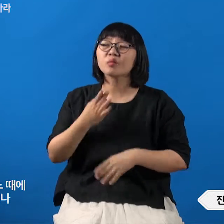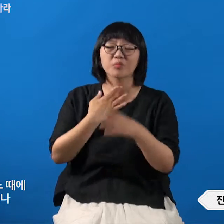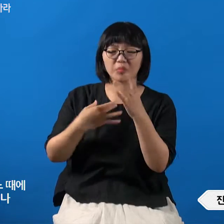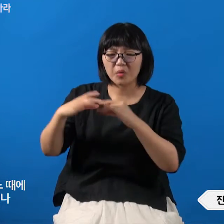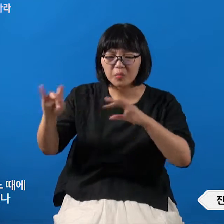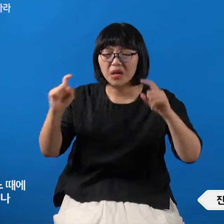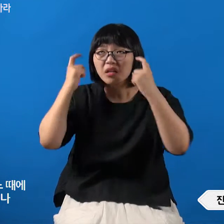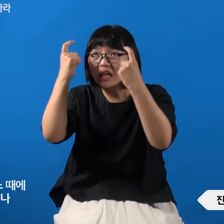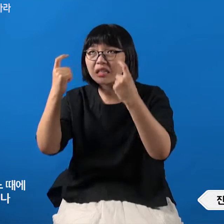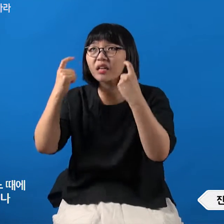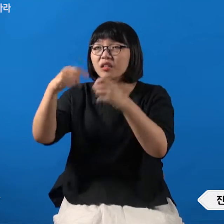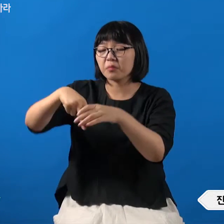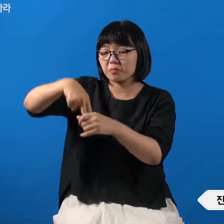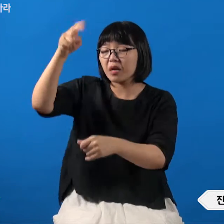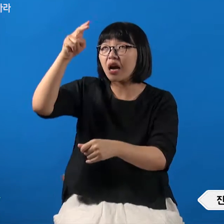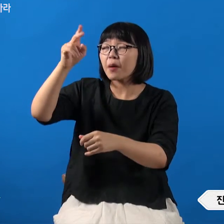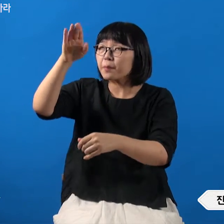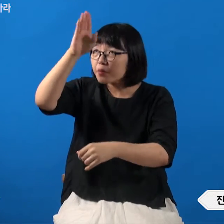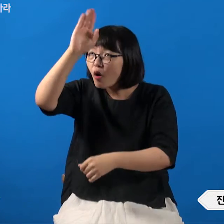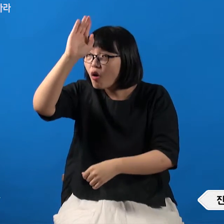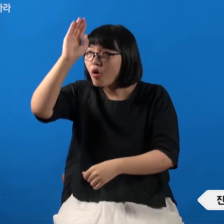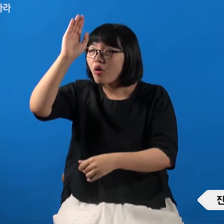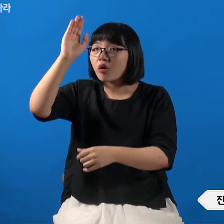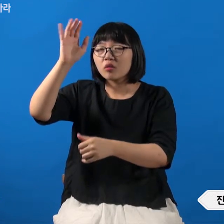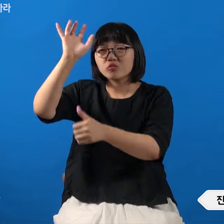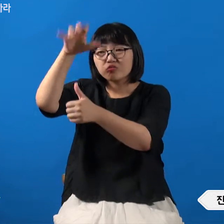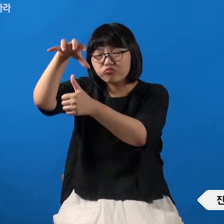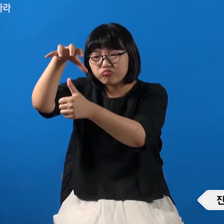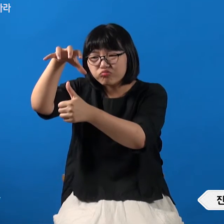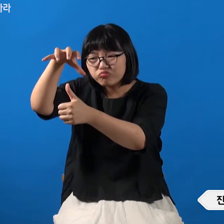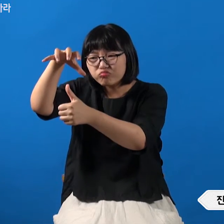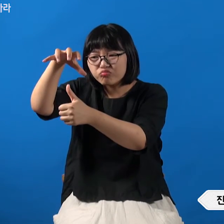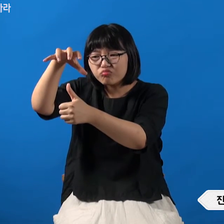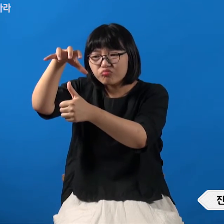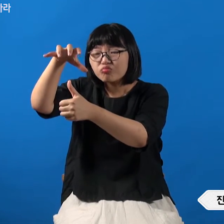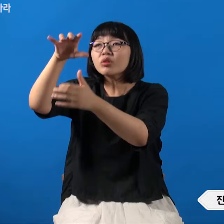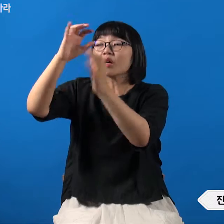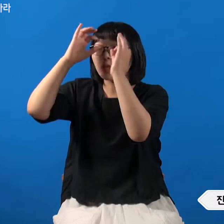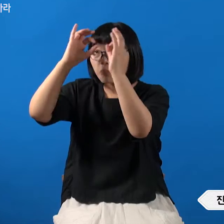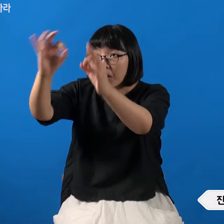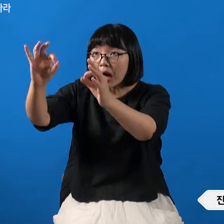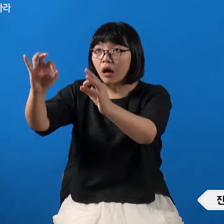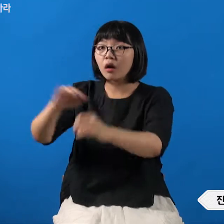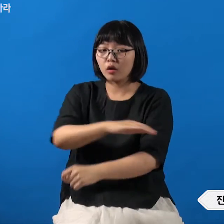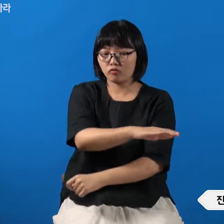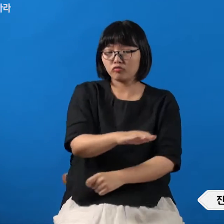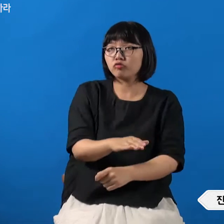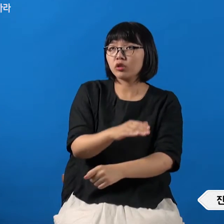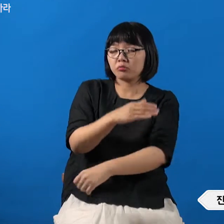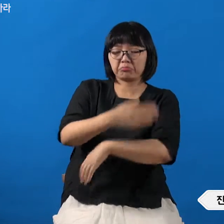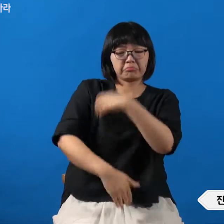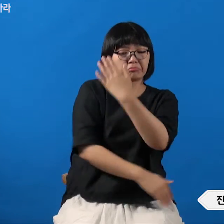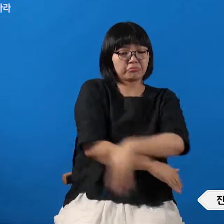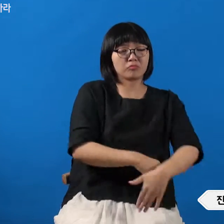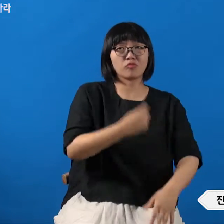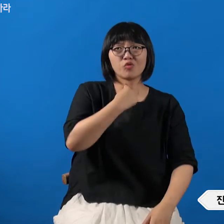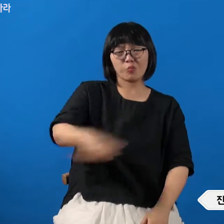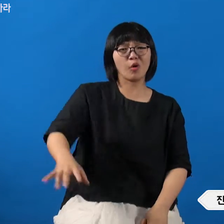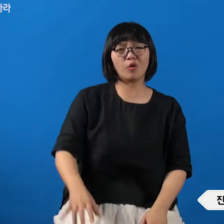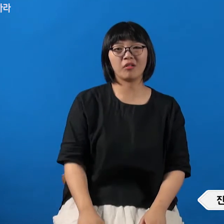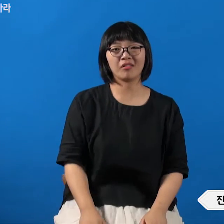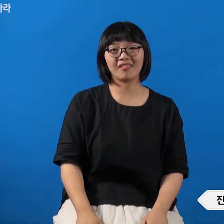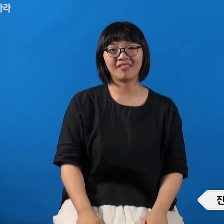것이나 헐벗은 것이나 병드신 것이나 옥에 갇히신 것을 보고 공양하지 아니하더이까. 그때